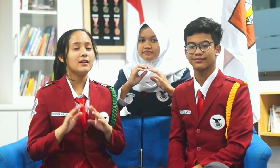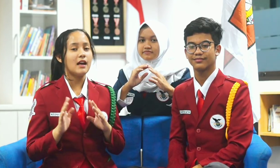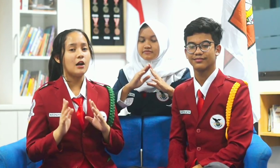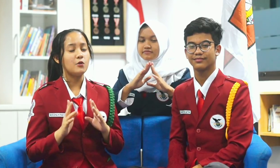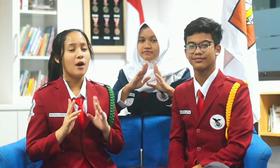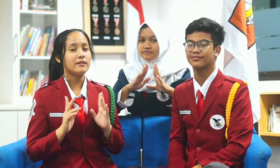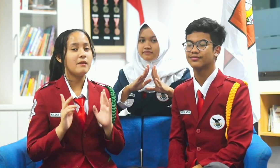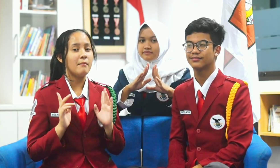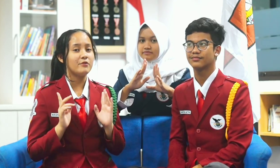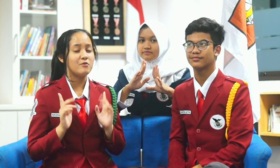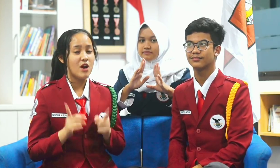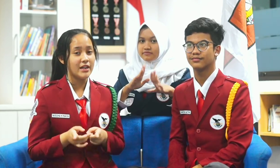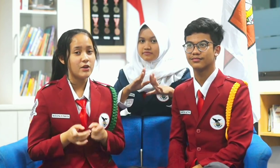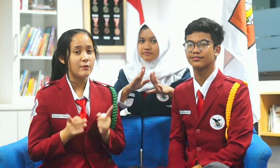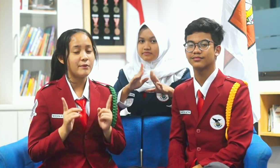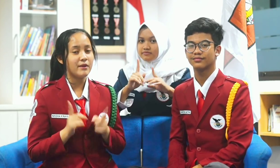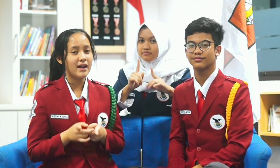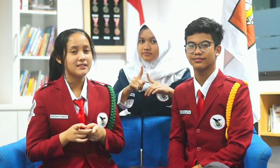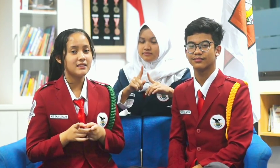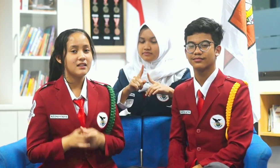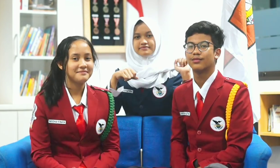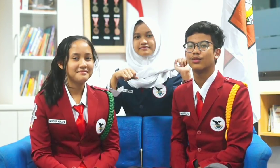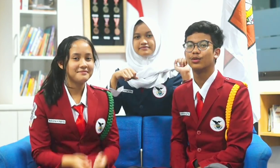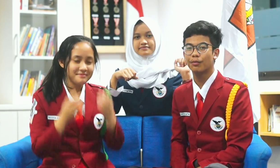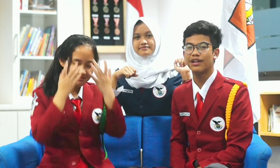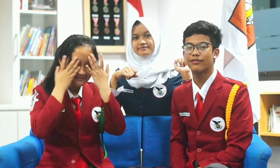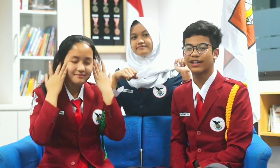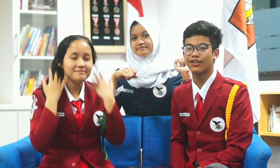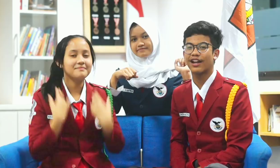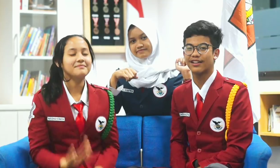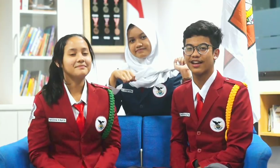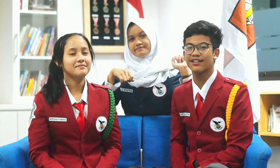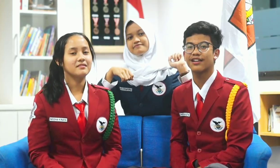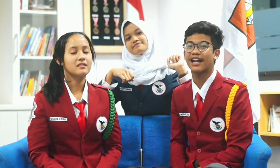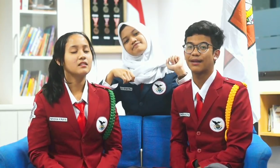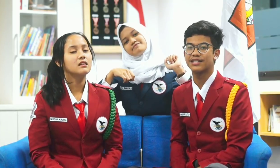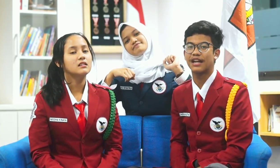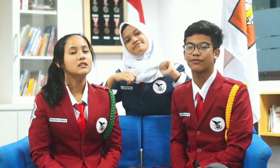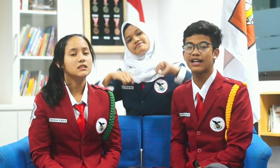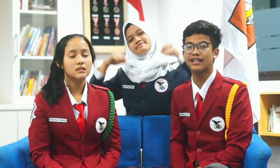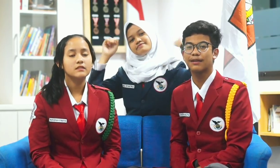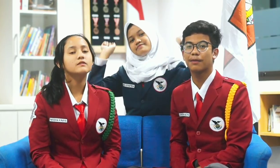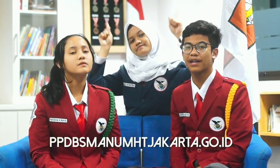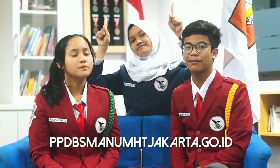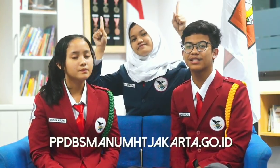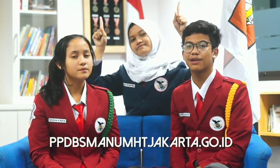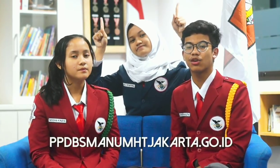tanggal 19 Februari 2018. Untuk pendaftaran online-nya, kalian bisa daftar di